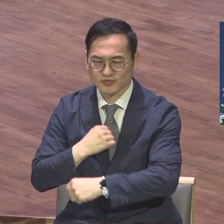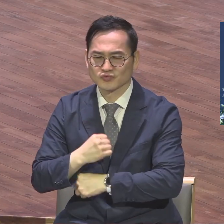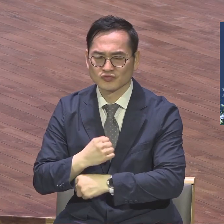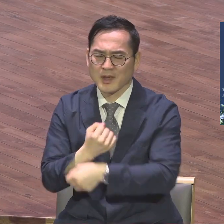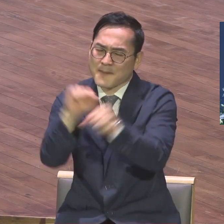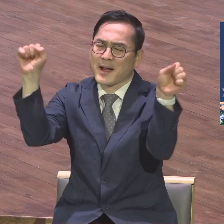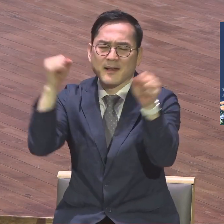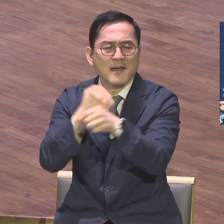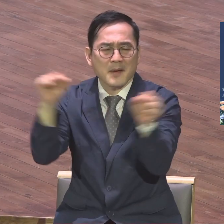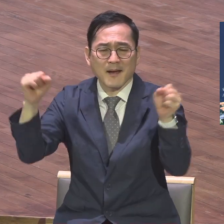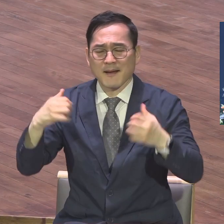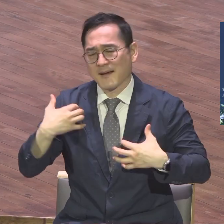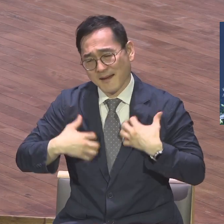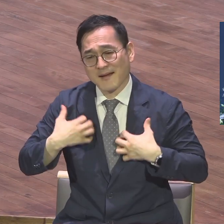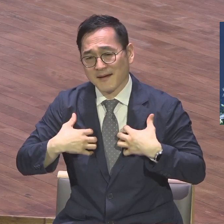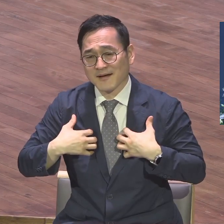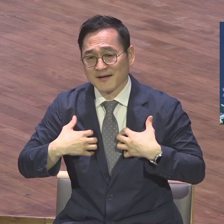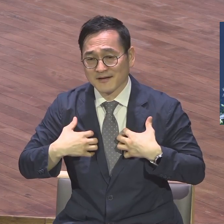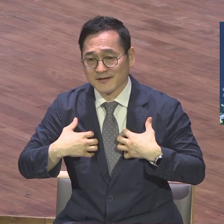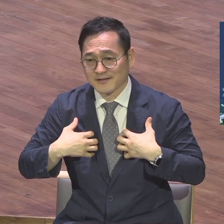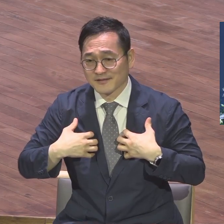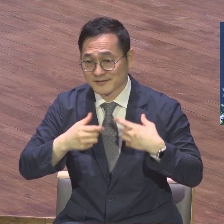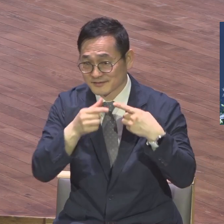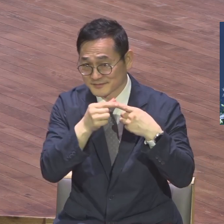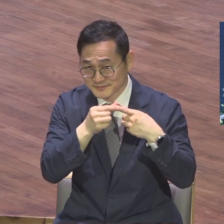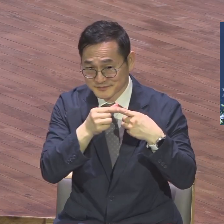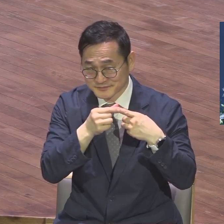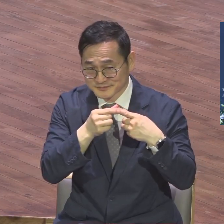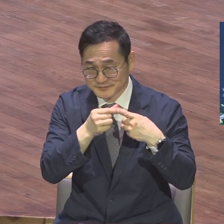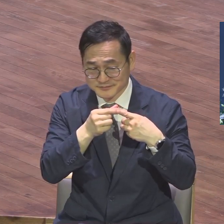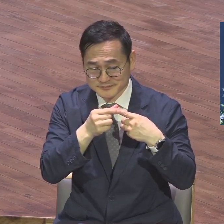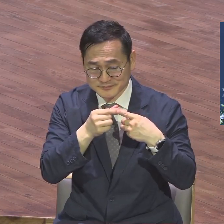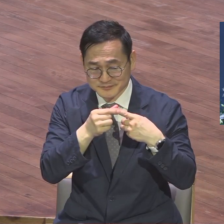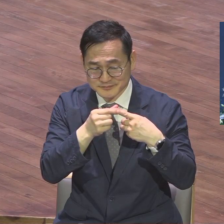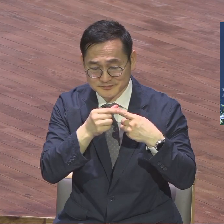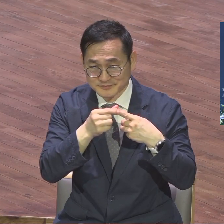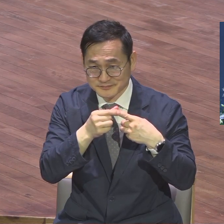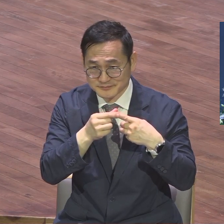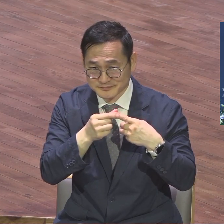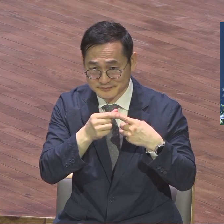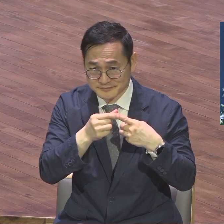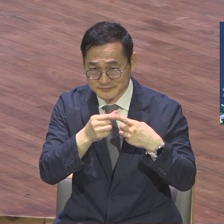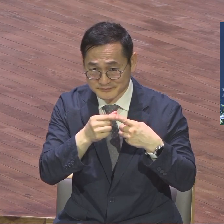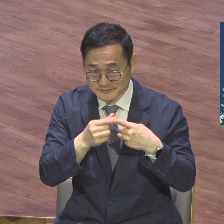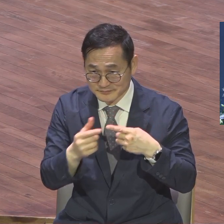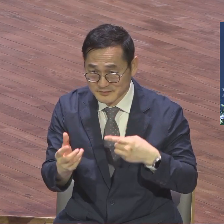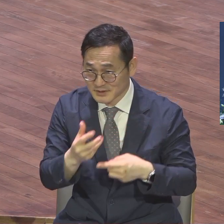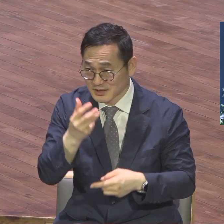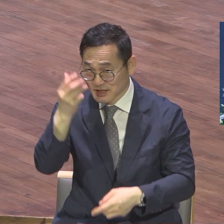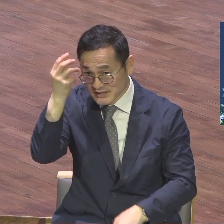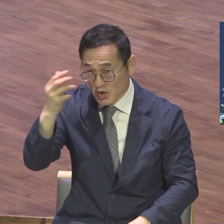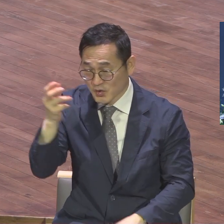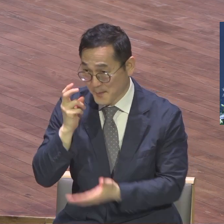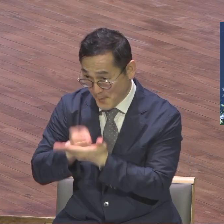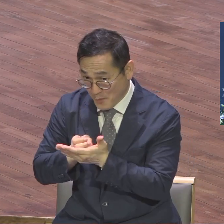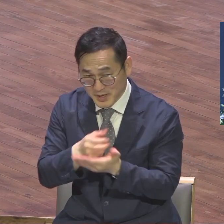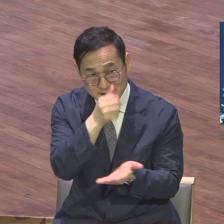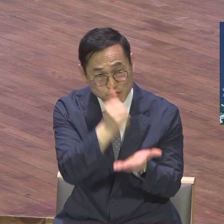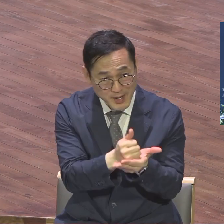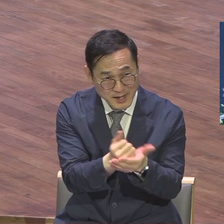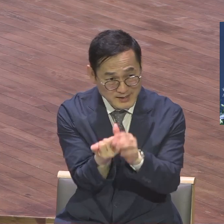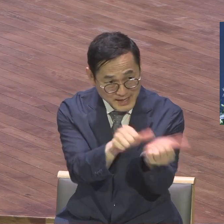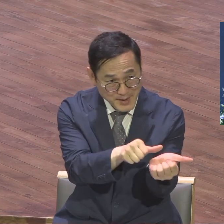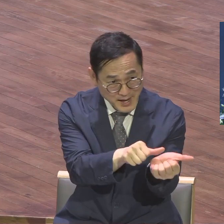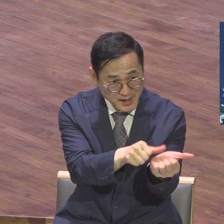안에서 자유인이 되었습니다. 그래서 우리는 이제는 생명과 승리의 법이 죄와 사망의 법에서 너를